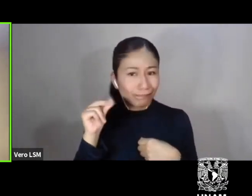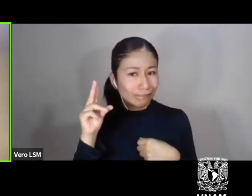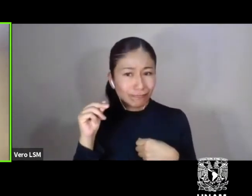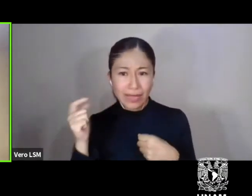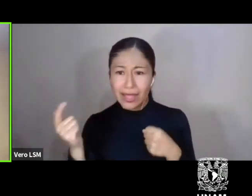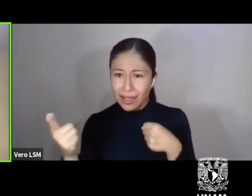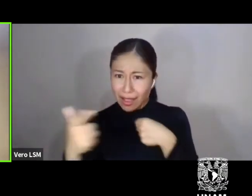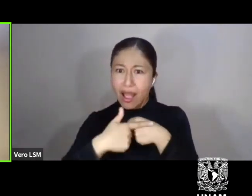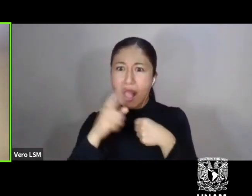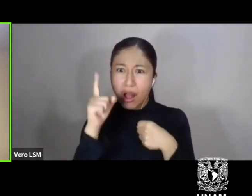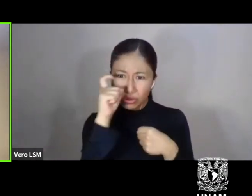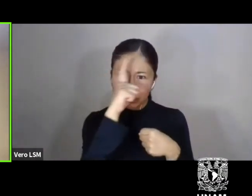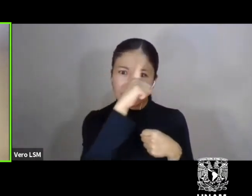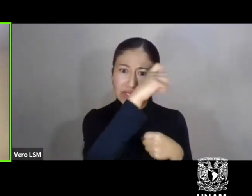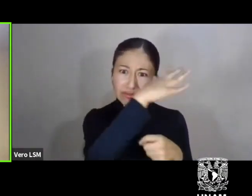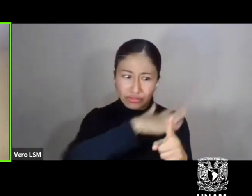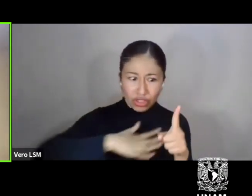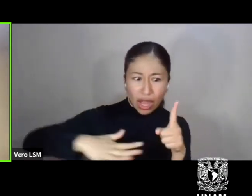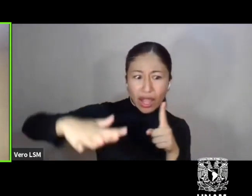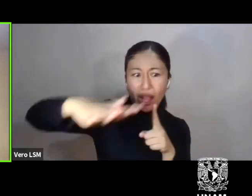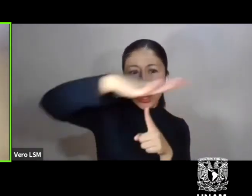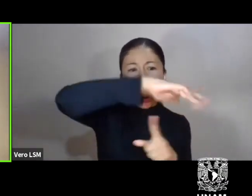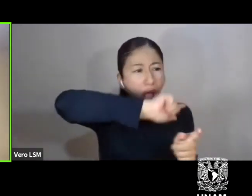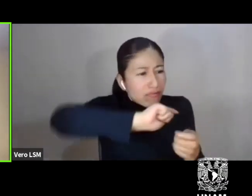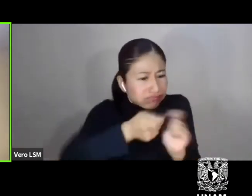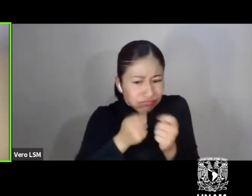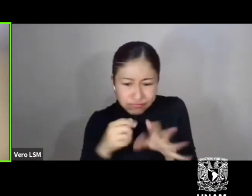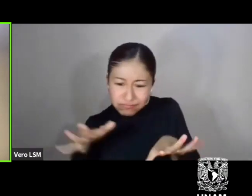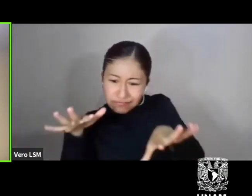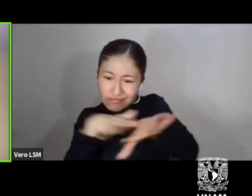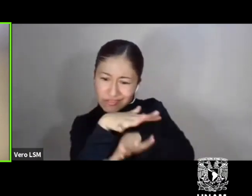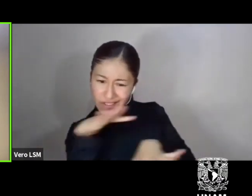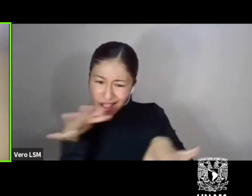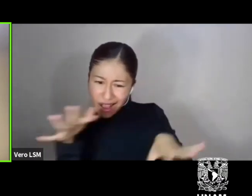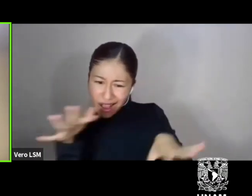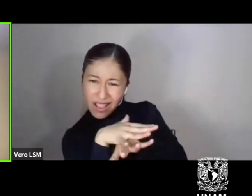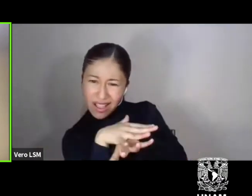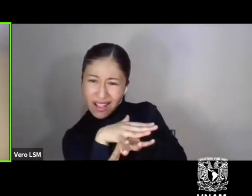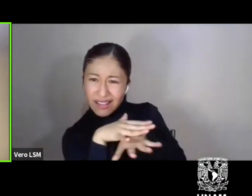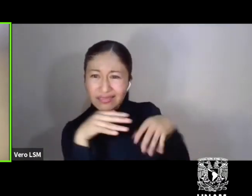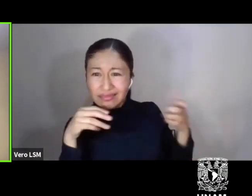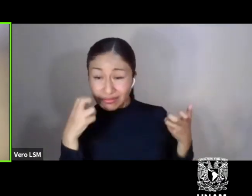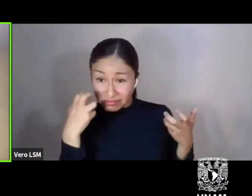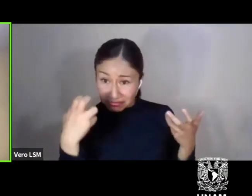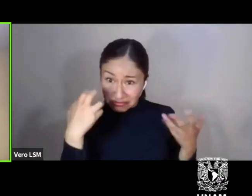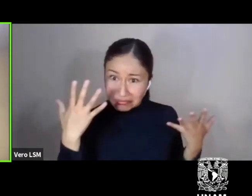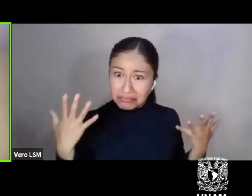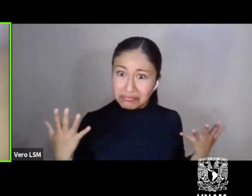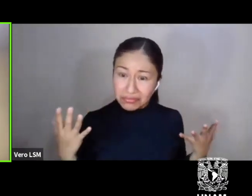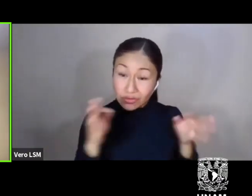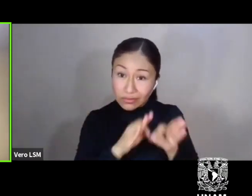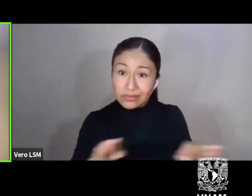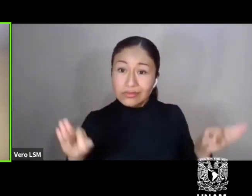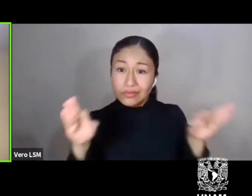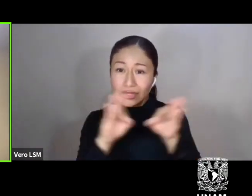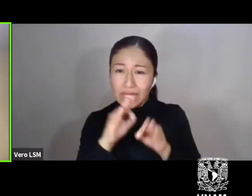cómo lo podemos representar, cómo nos estamos autorrepresentando, cómo estamos tocando el tema,